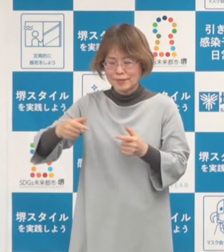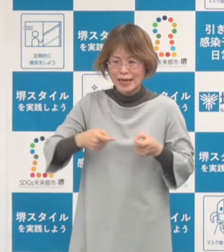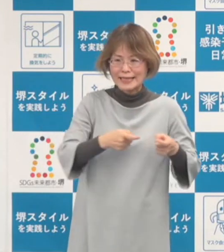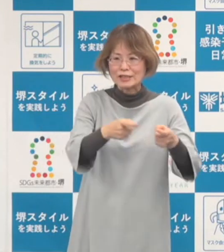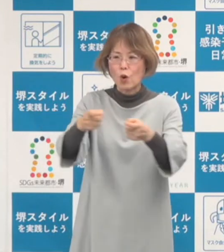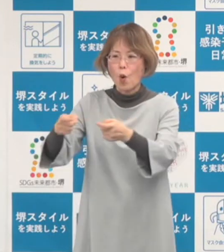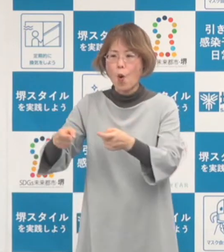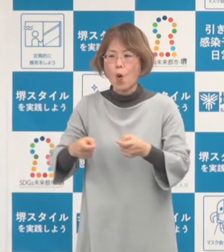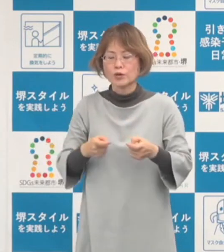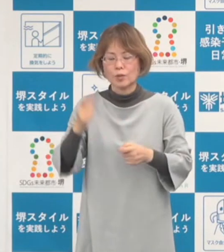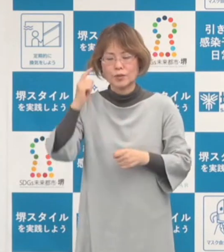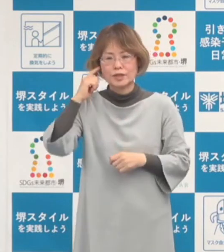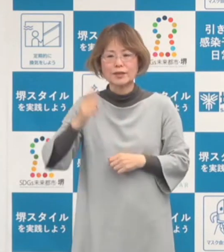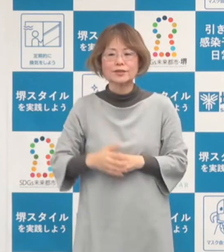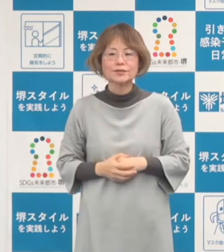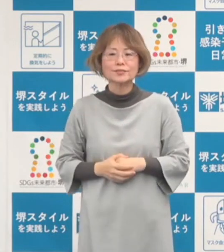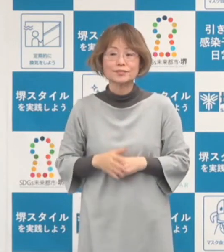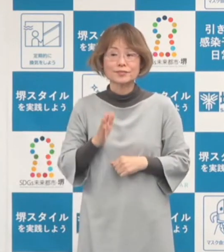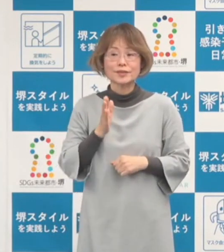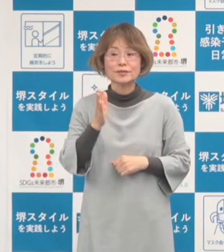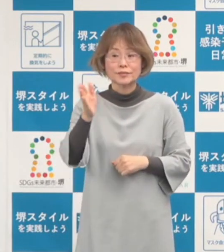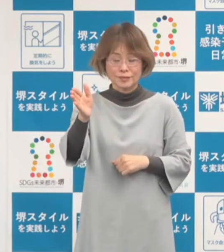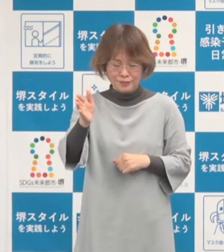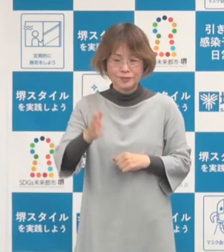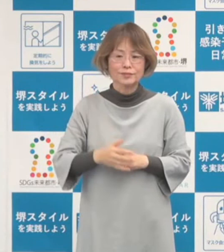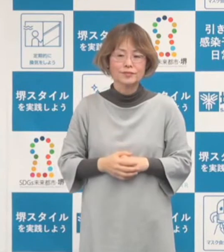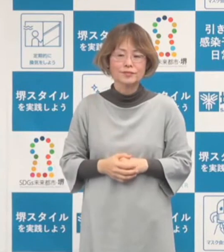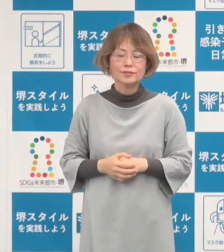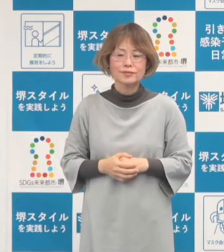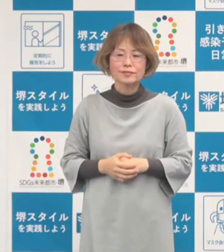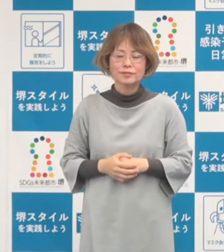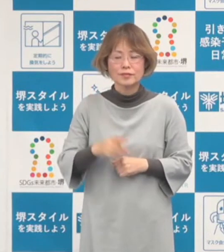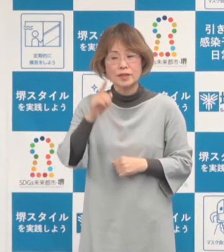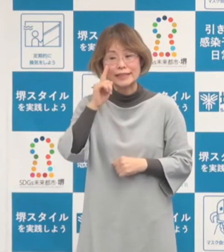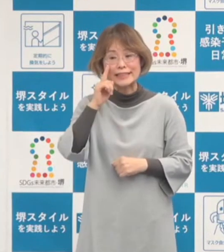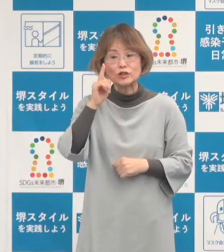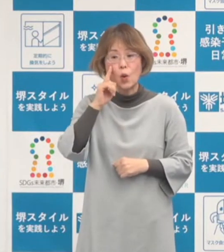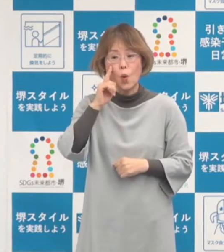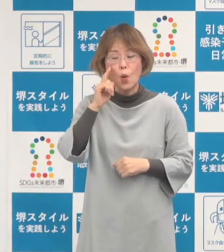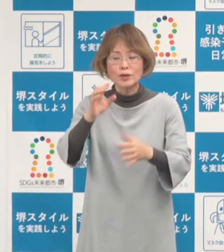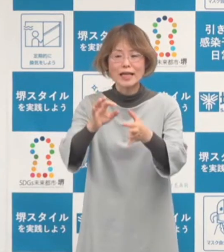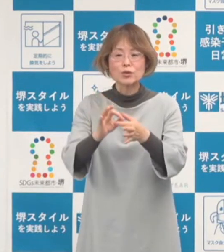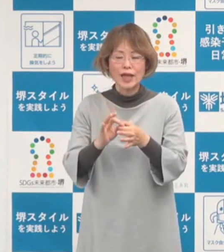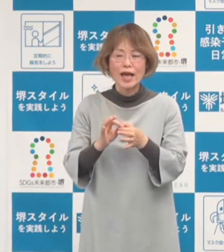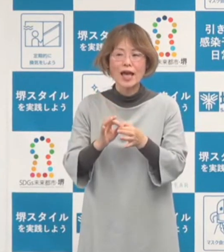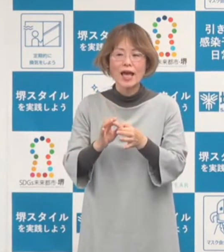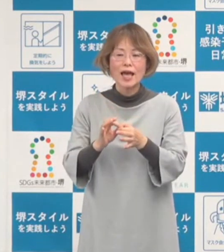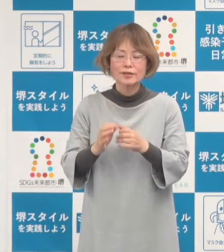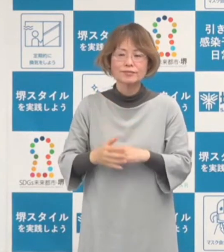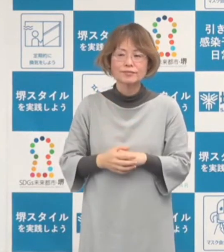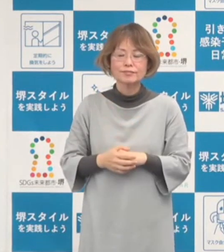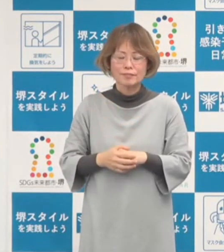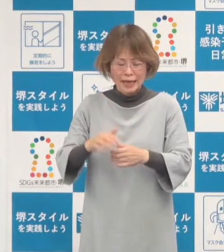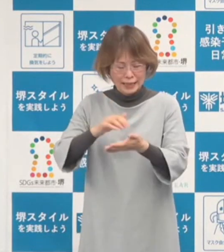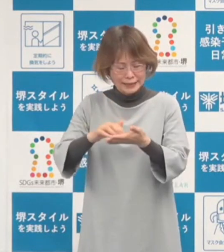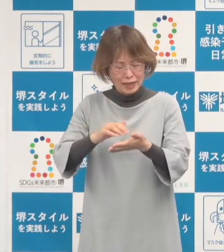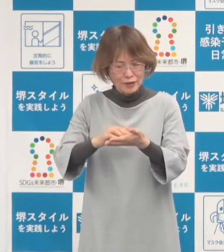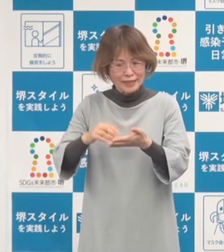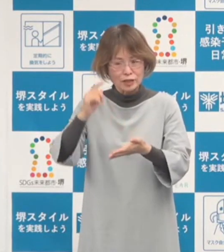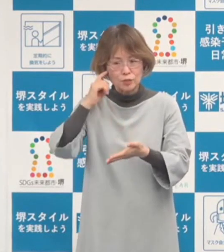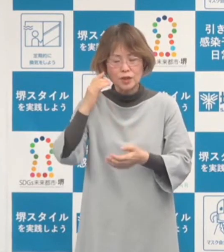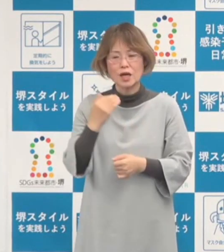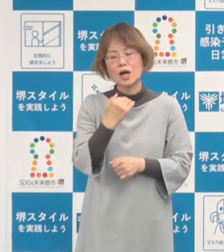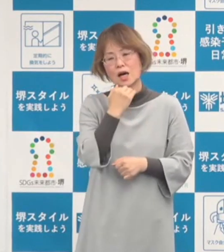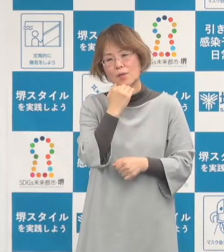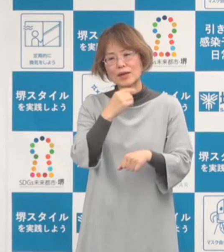ております。 あとこの、実証なので多分試算はしていると思うんですけども、待ち時間はど